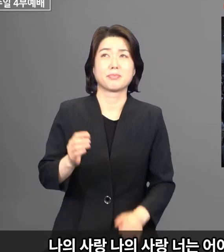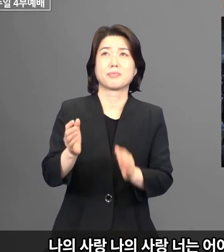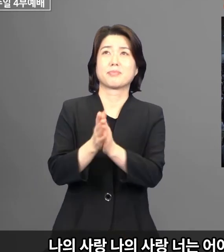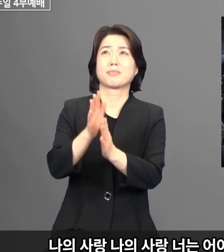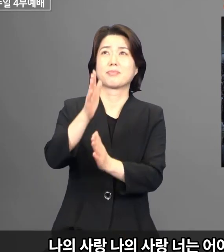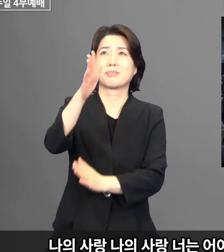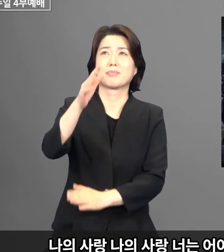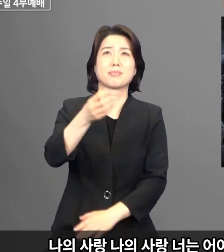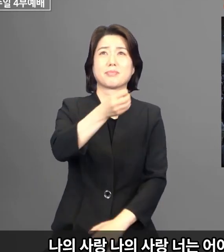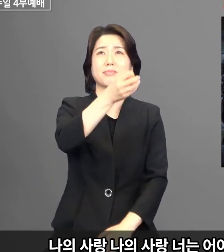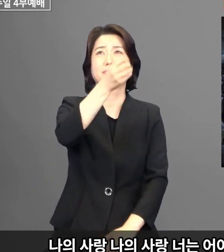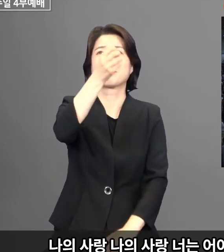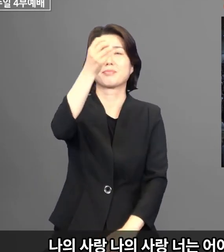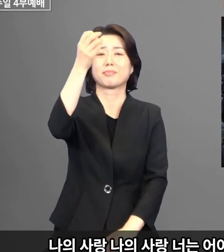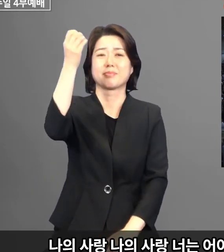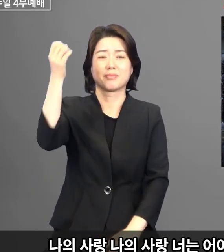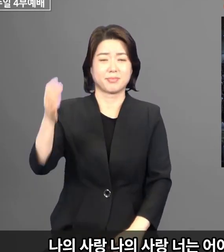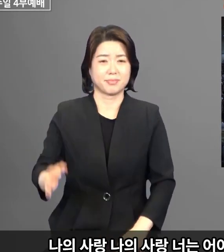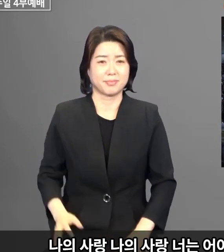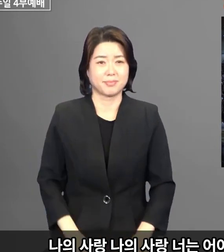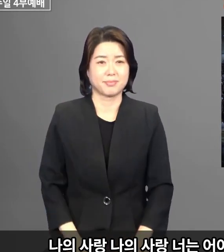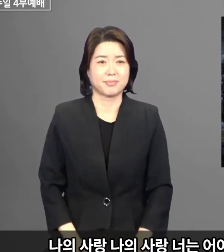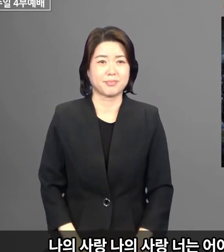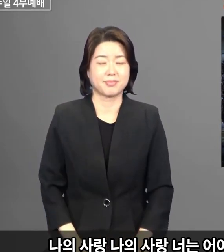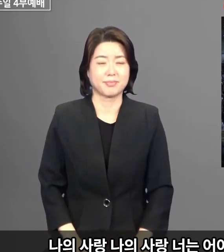눈부시게 빛난다.